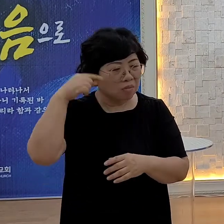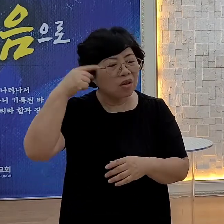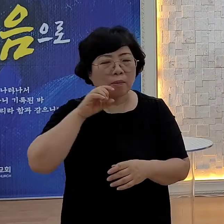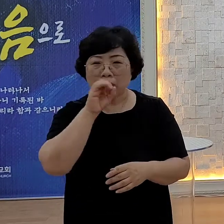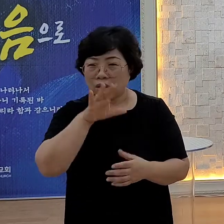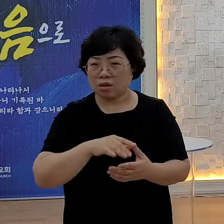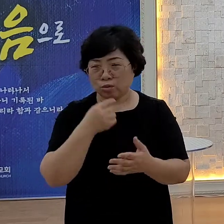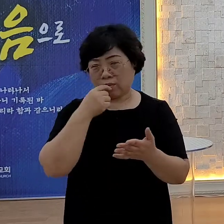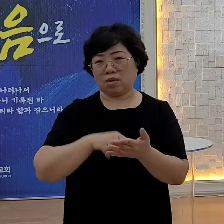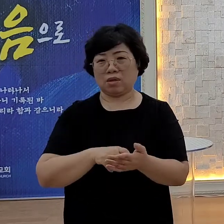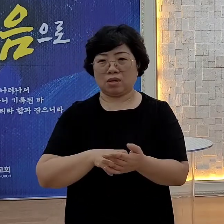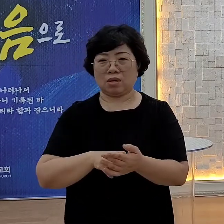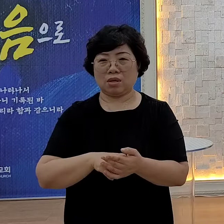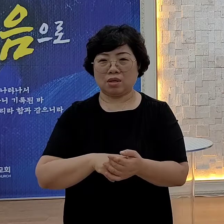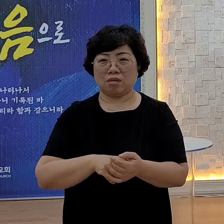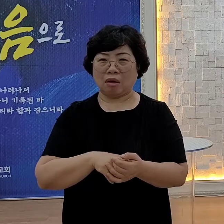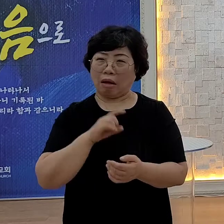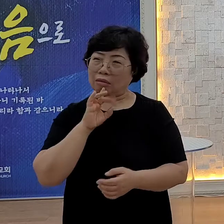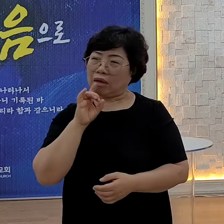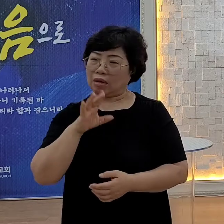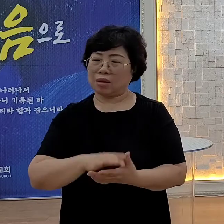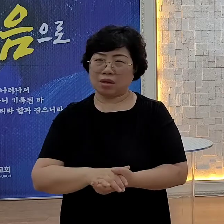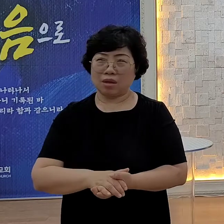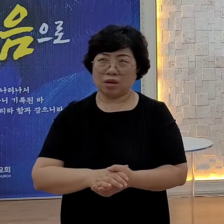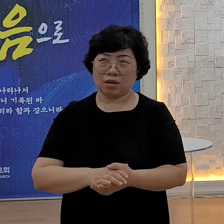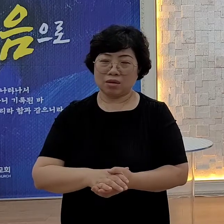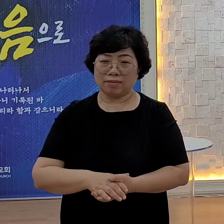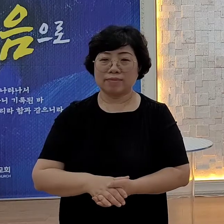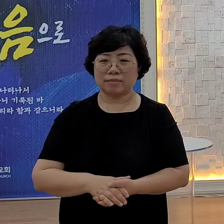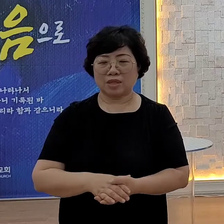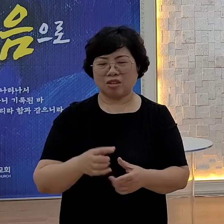아니야. 이게 정상인 사람이에요. 정상.